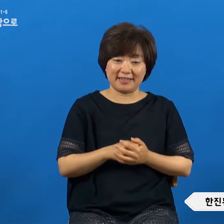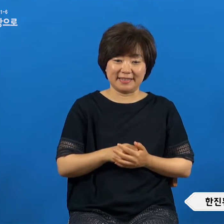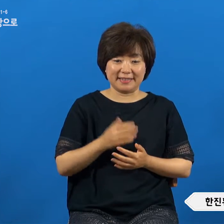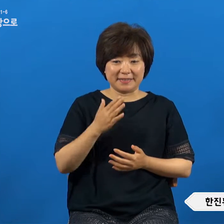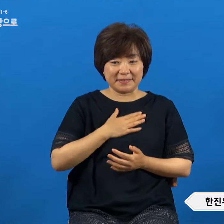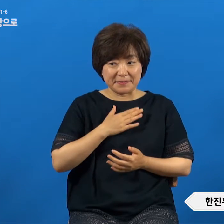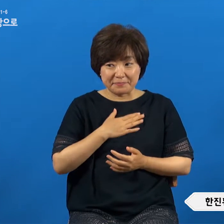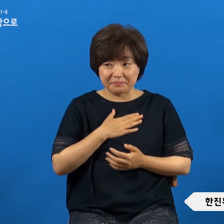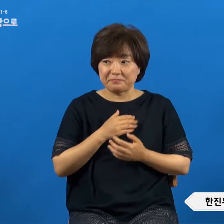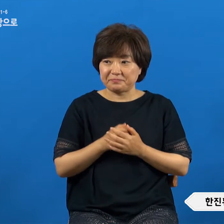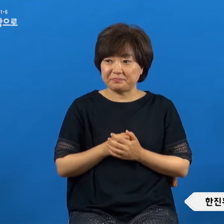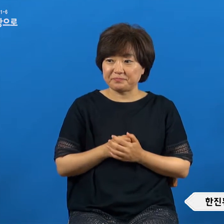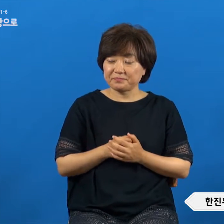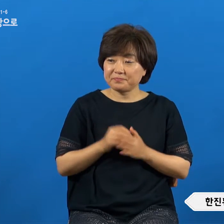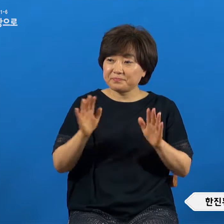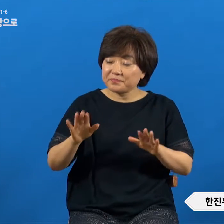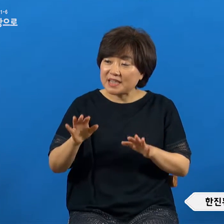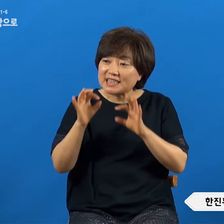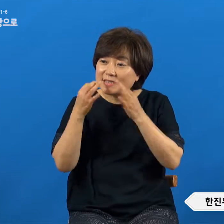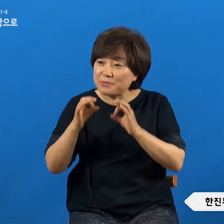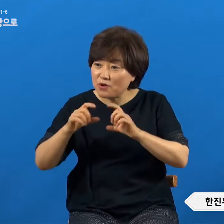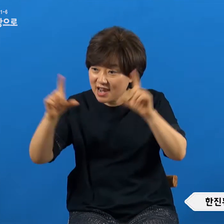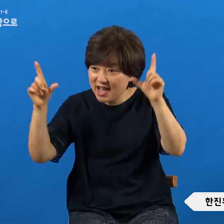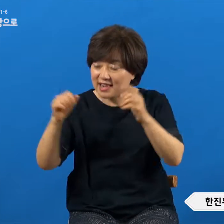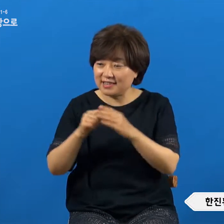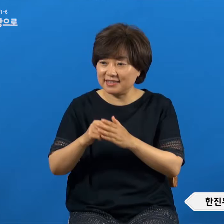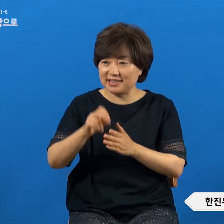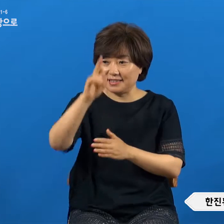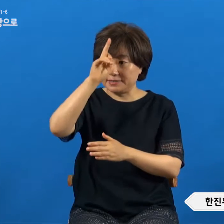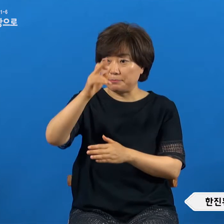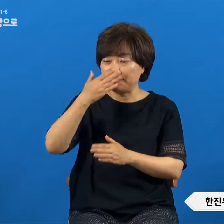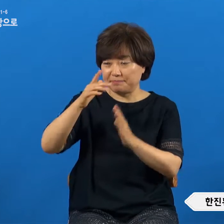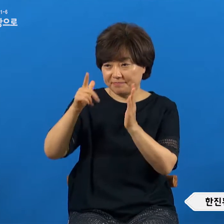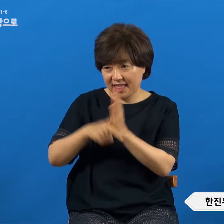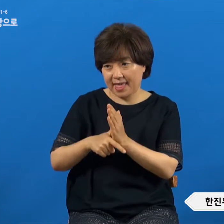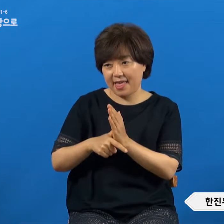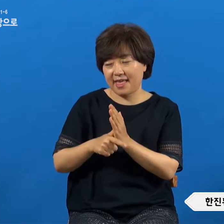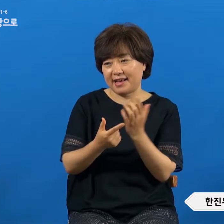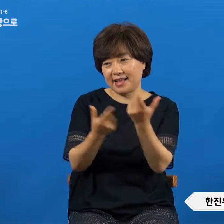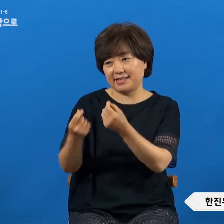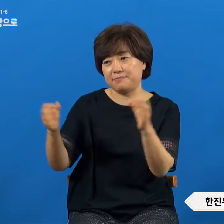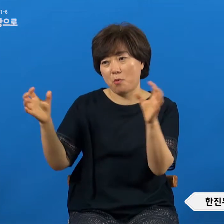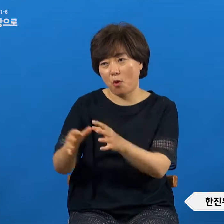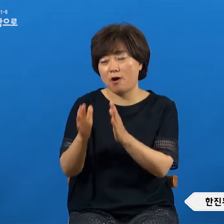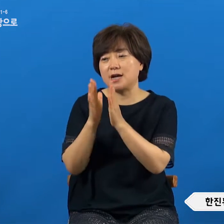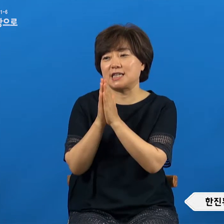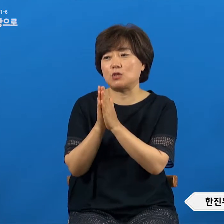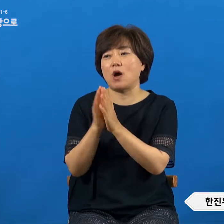얘들아, 금요일 점심시간에 함께 모여서 기도하자.